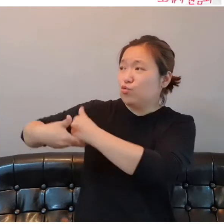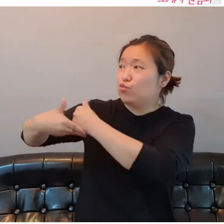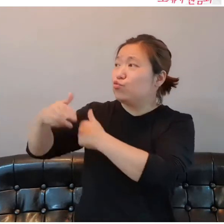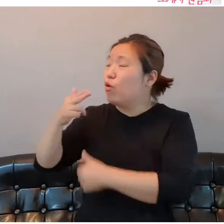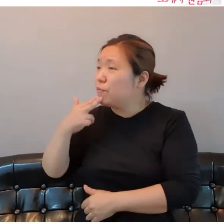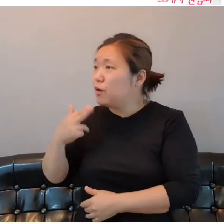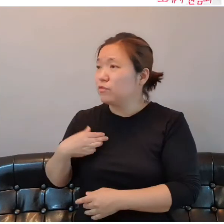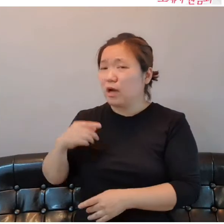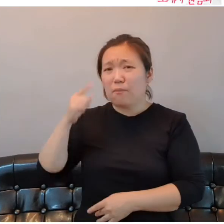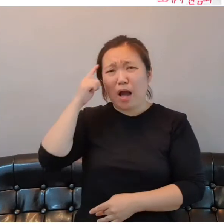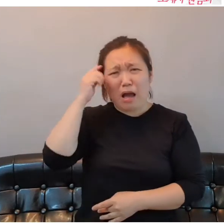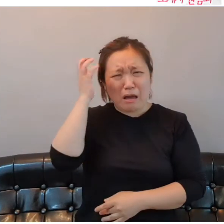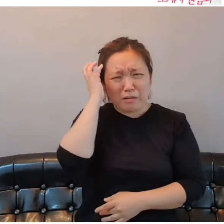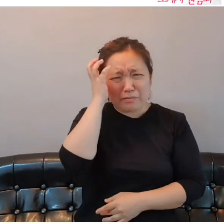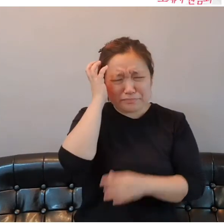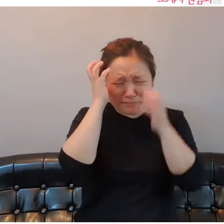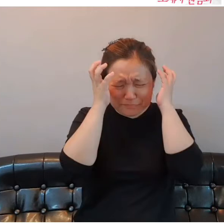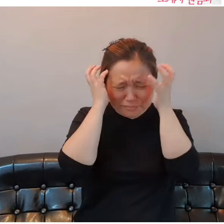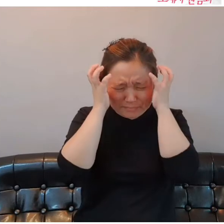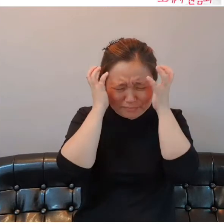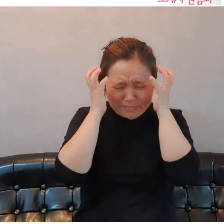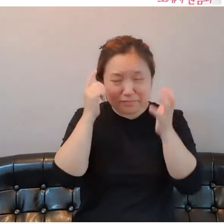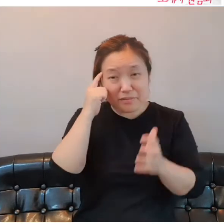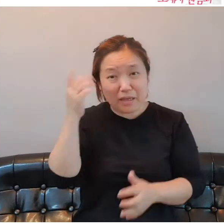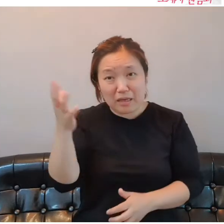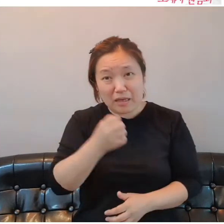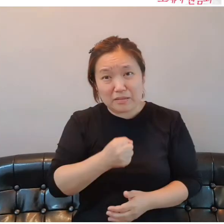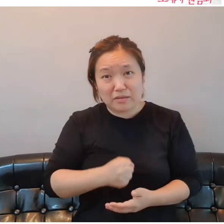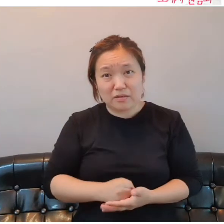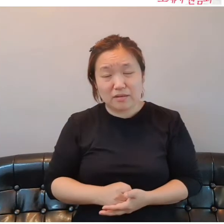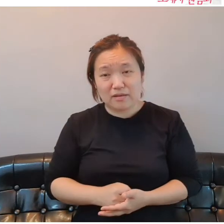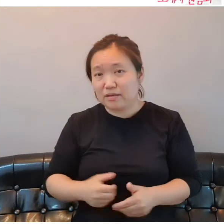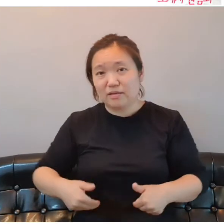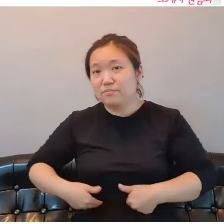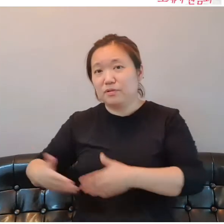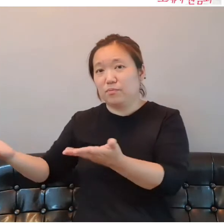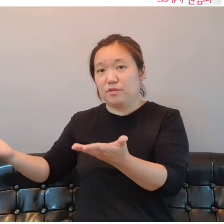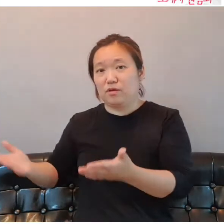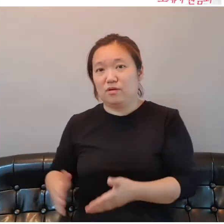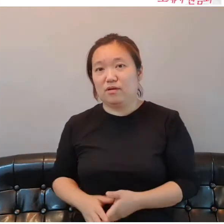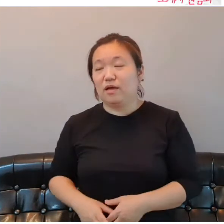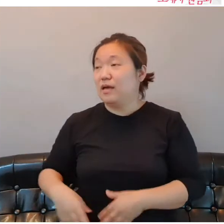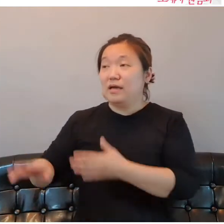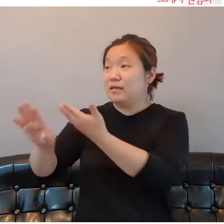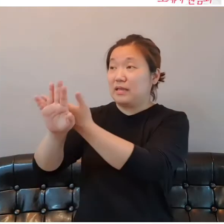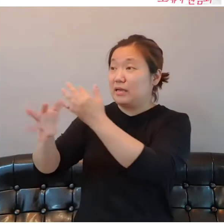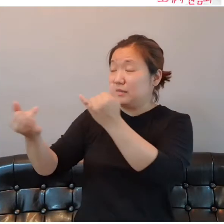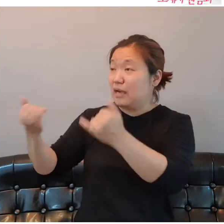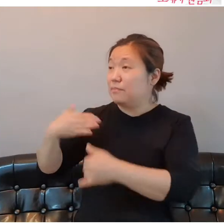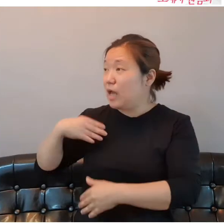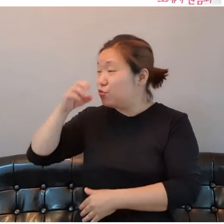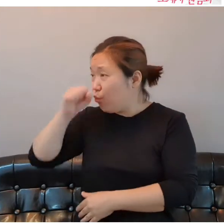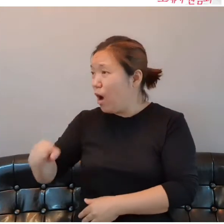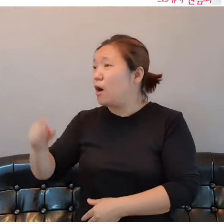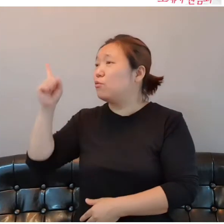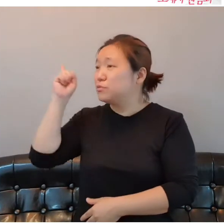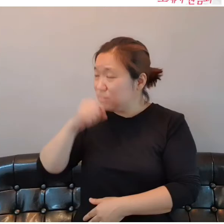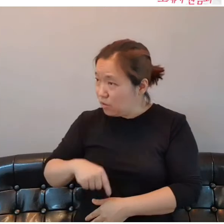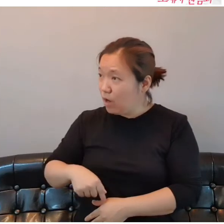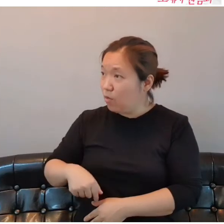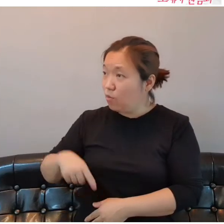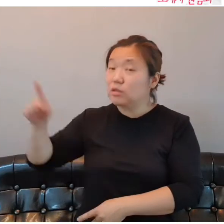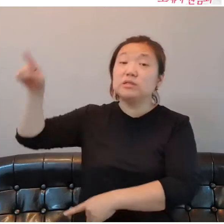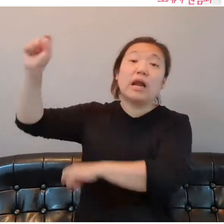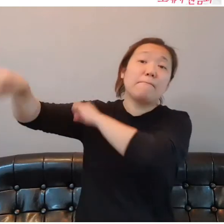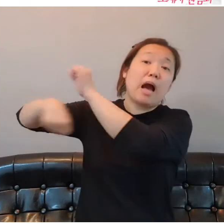그래요. 내가 나를 존중할 줄 알아야 합니다. 다른 사람이 나를 좋아하고 싫어하는 것은 그 사람의 마음에